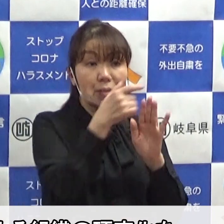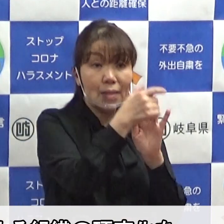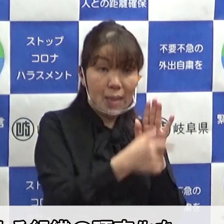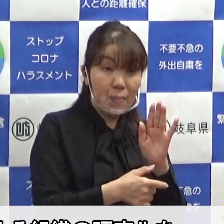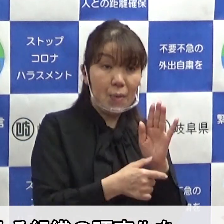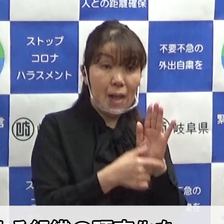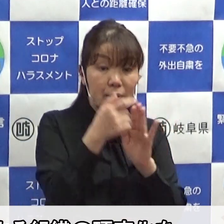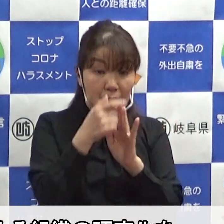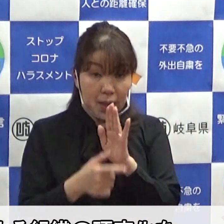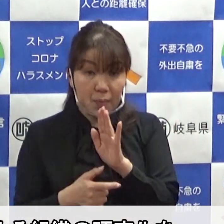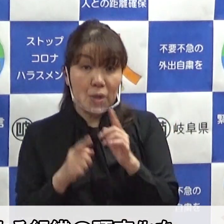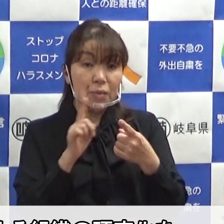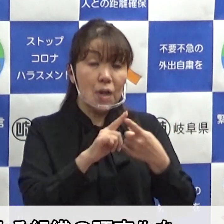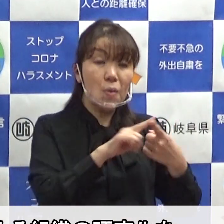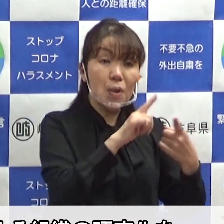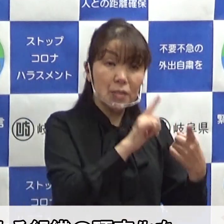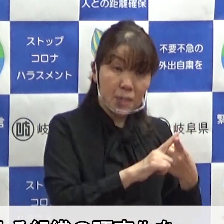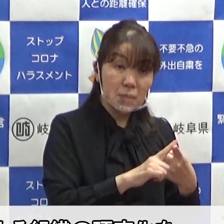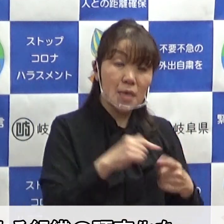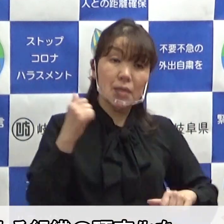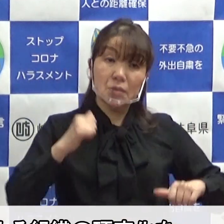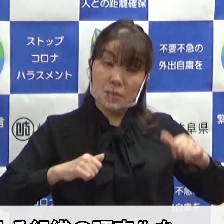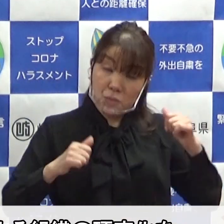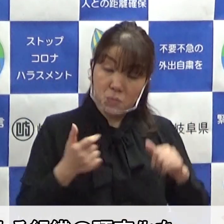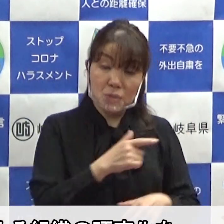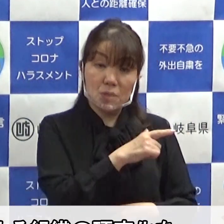て臨機応変にいろんな部局を、